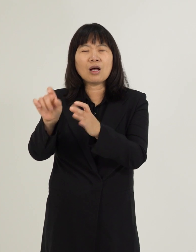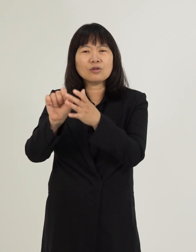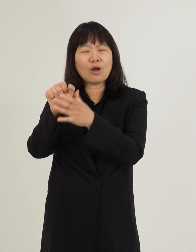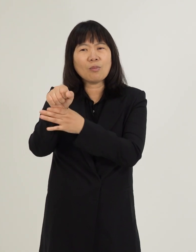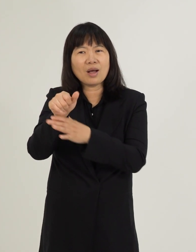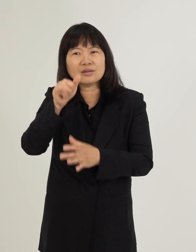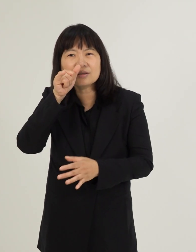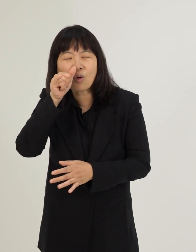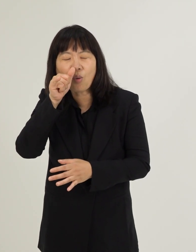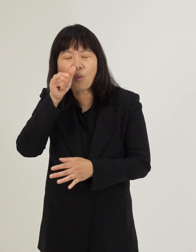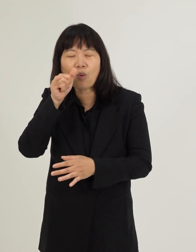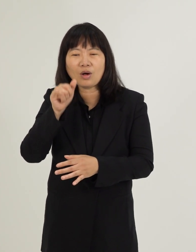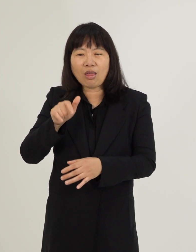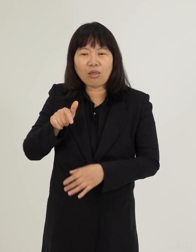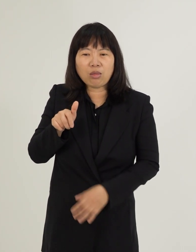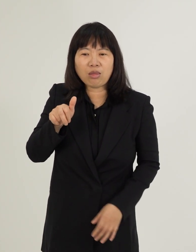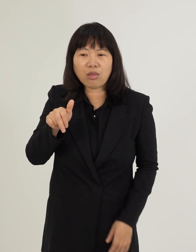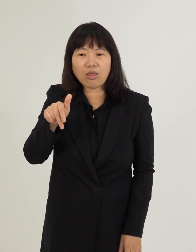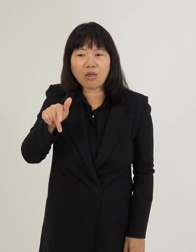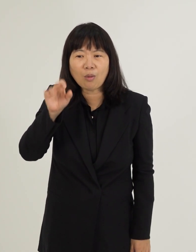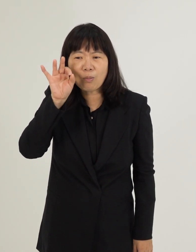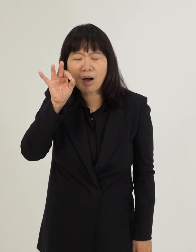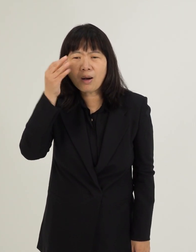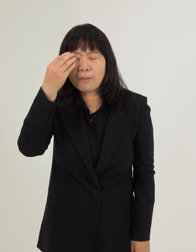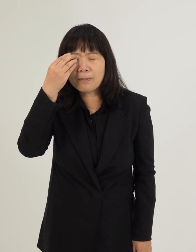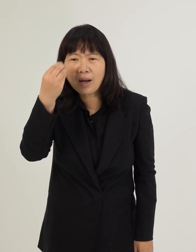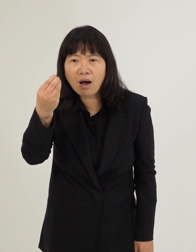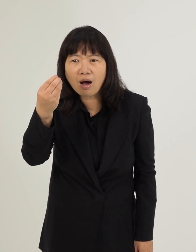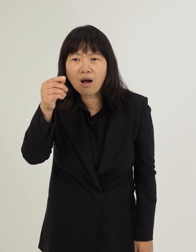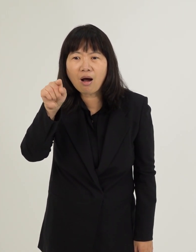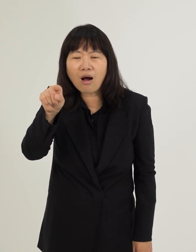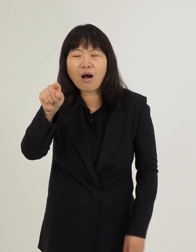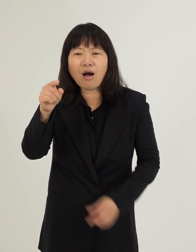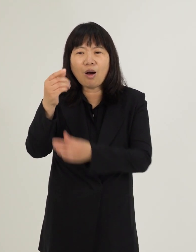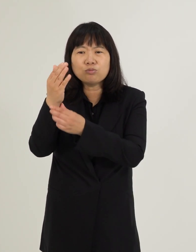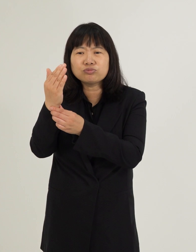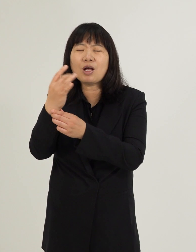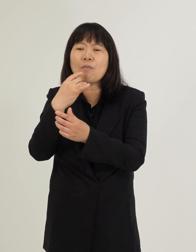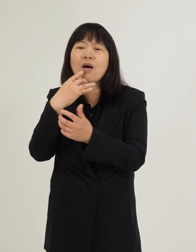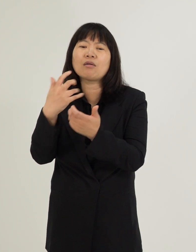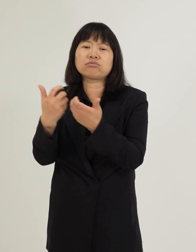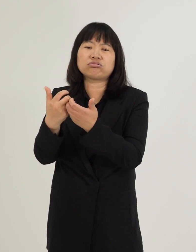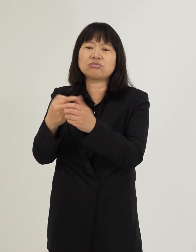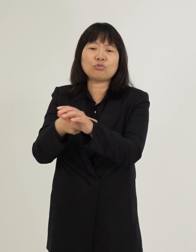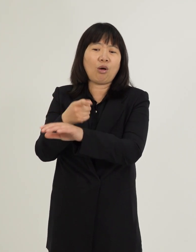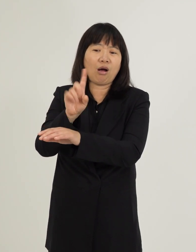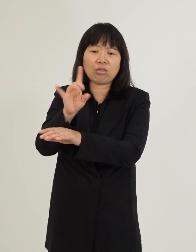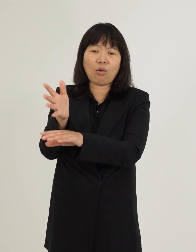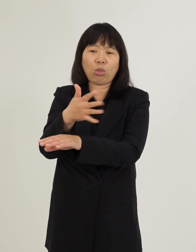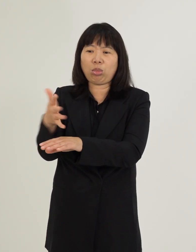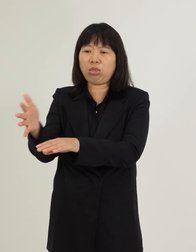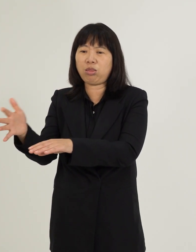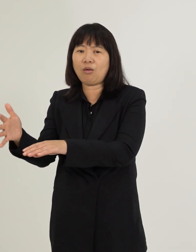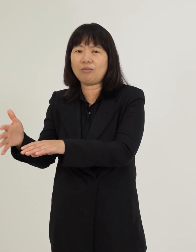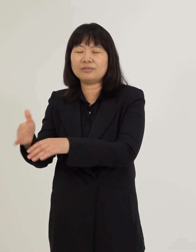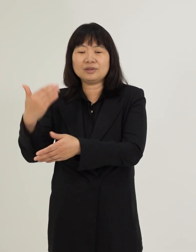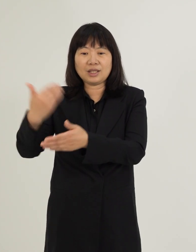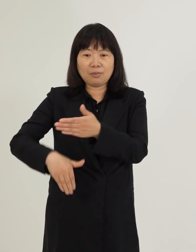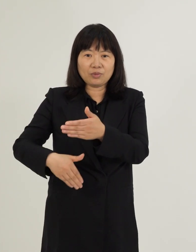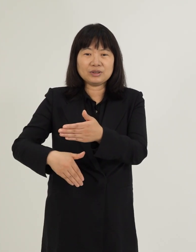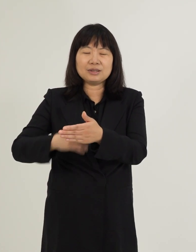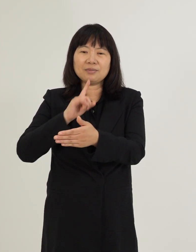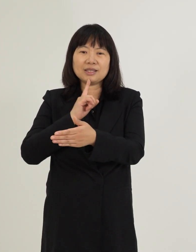하여 가셨더니 가서 보신즉 잎사귀 외에 아무것도 없더라. 나머지 부분은 여러분들이 한번